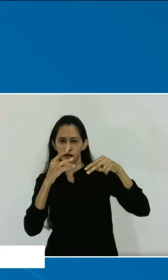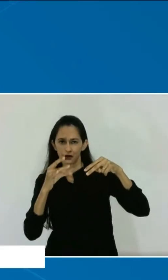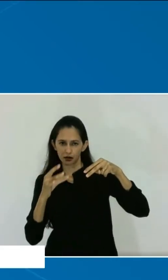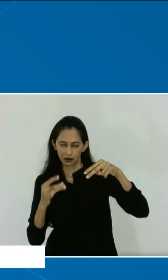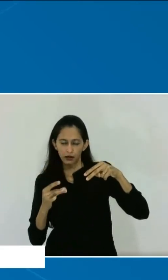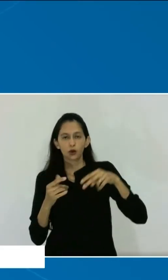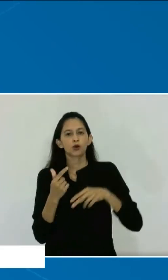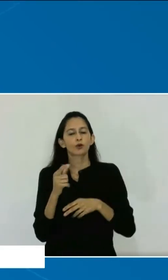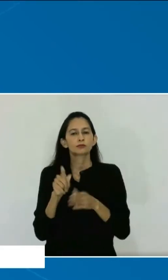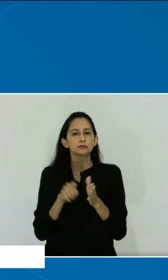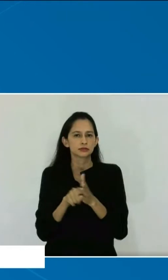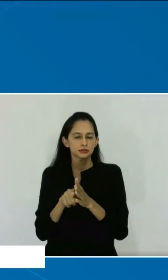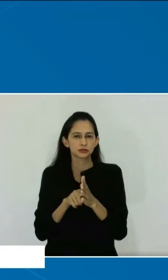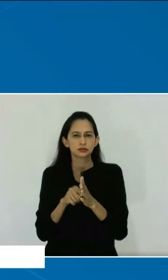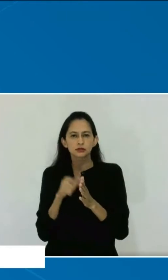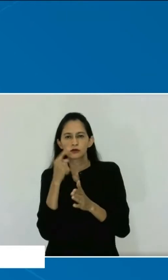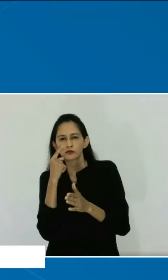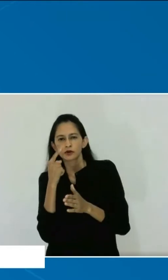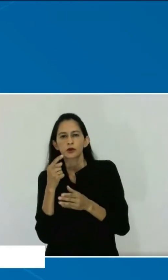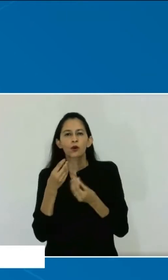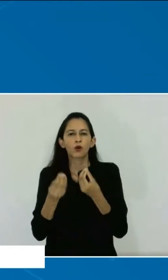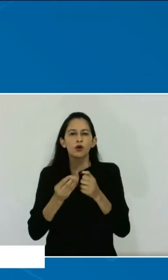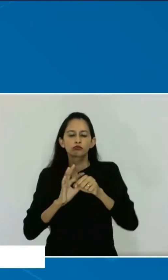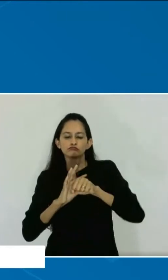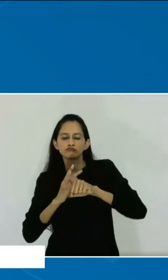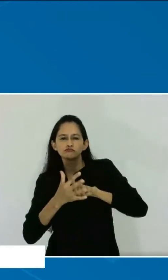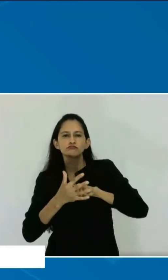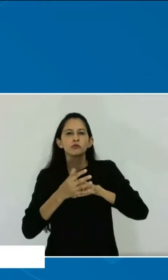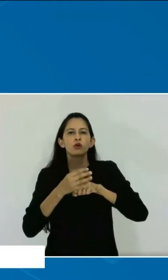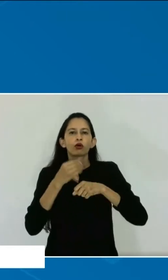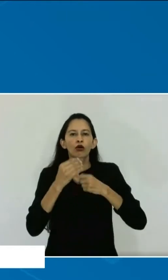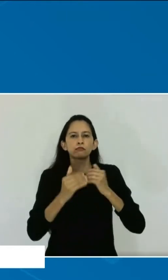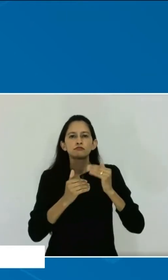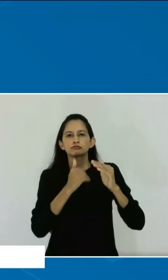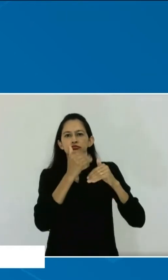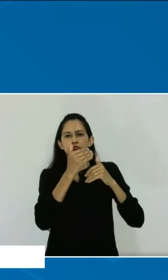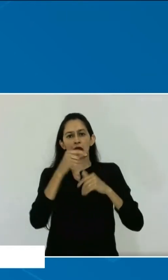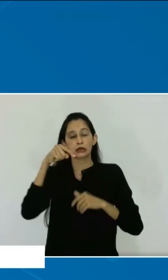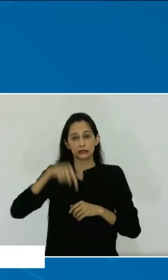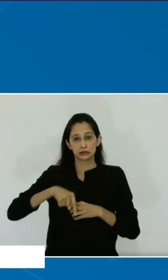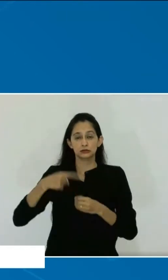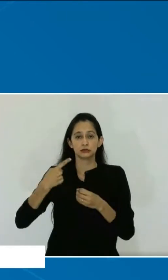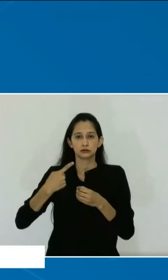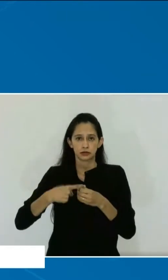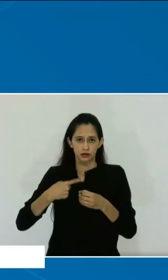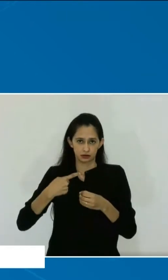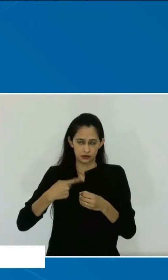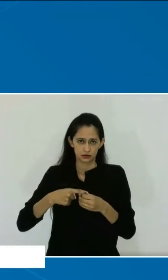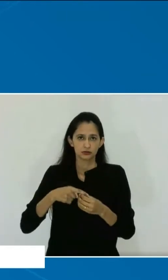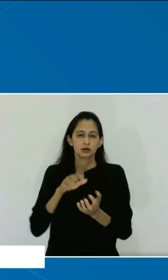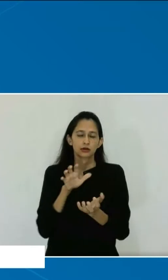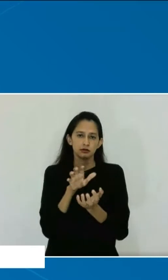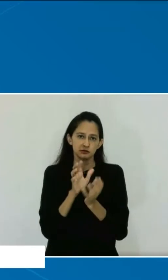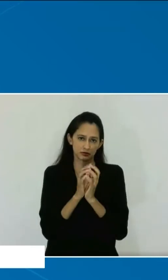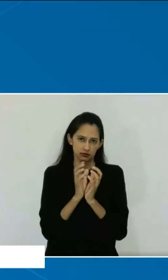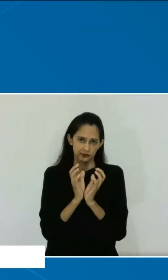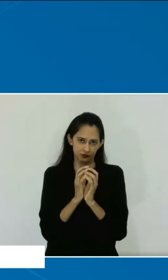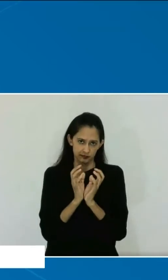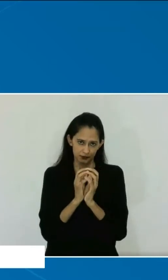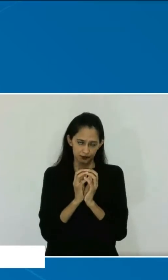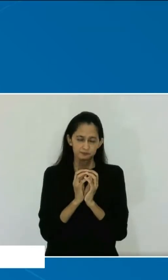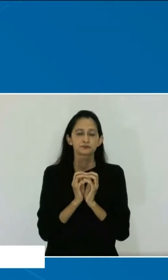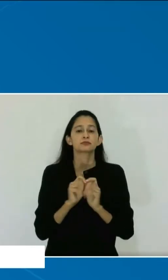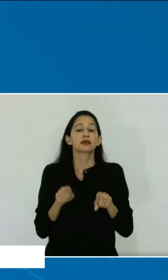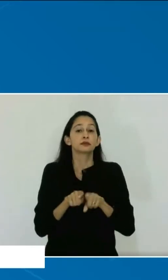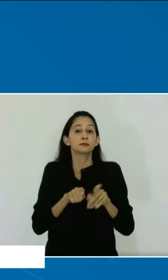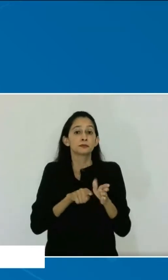adequada o comportamento do vírus, né, aqui na nossa região, na nossa cidade de Recife, e também pesquisas